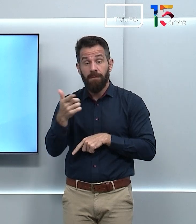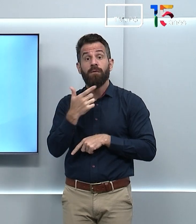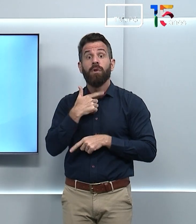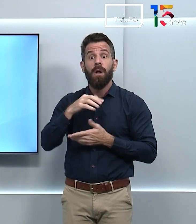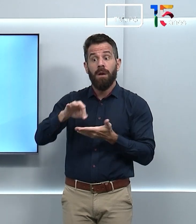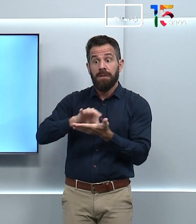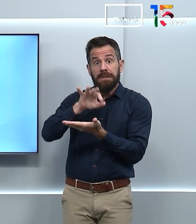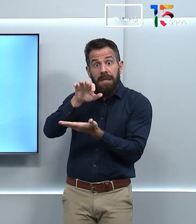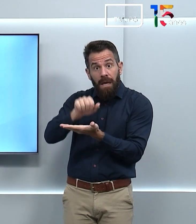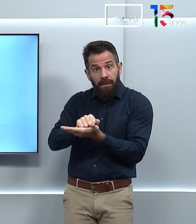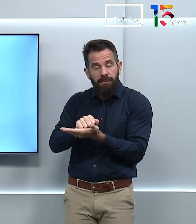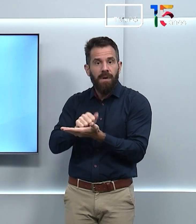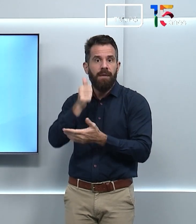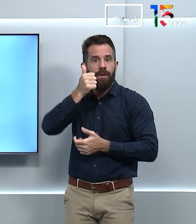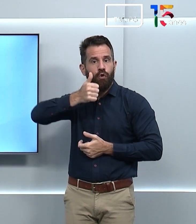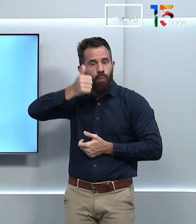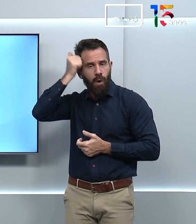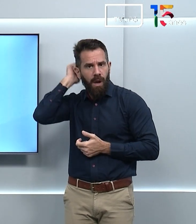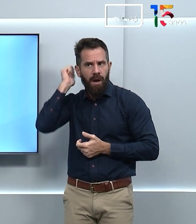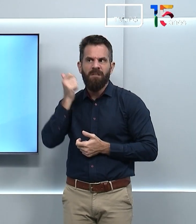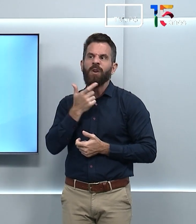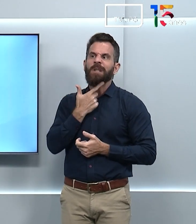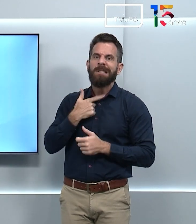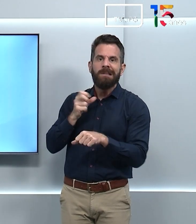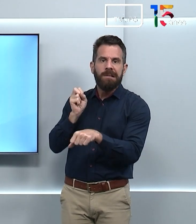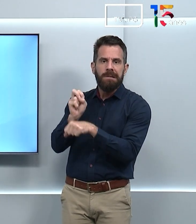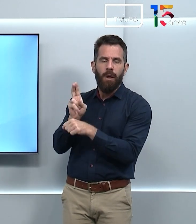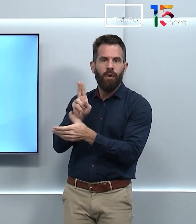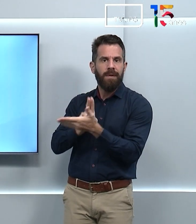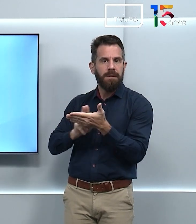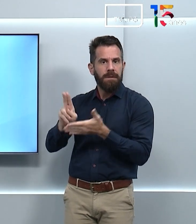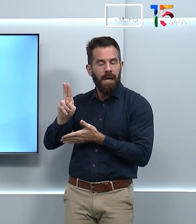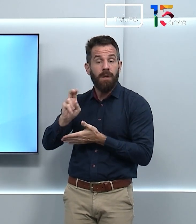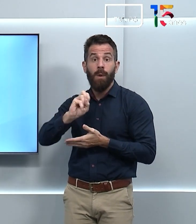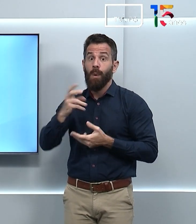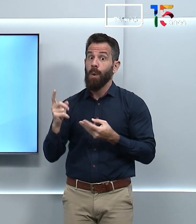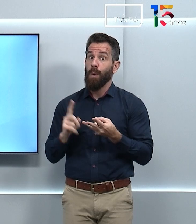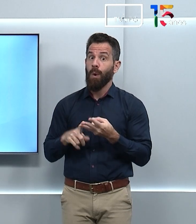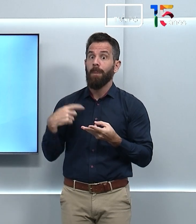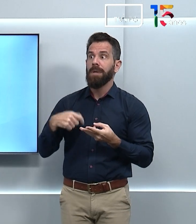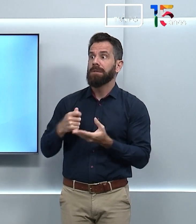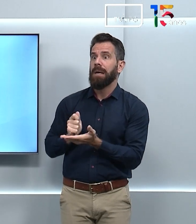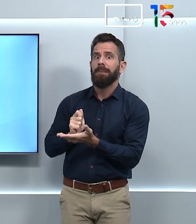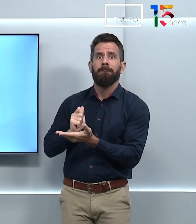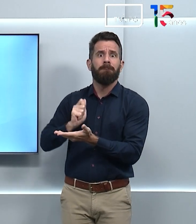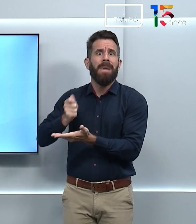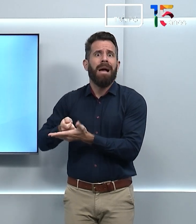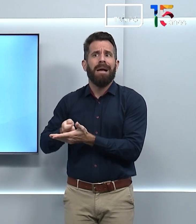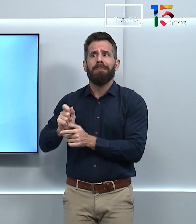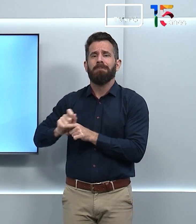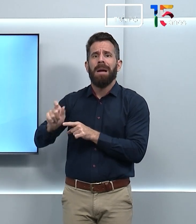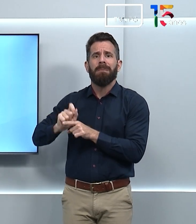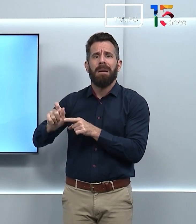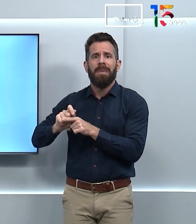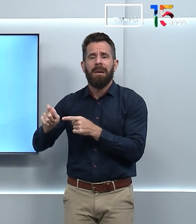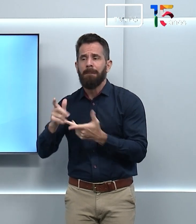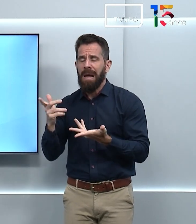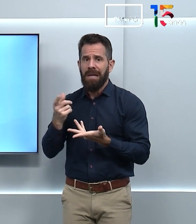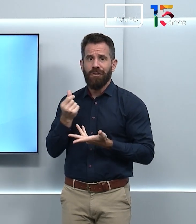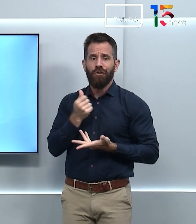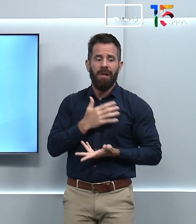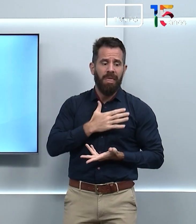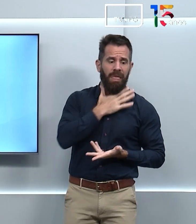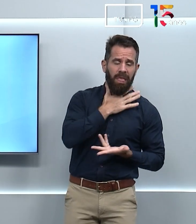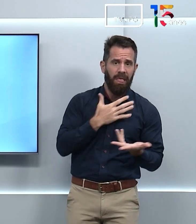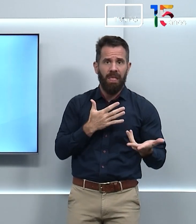em vestibular, né? Tá pensando em entrar numa universidade, ou você que precisa pagar o aluguel e não está sobrando dinheiro no final do mês. A